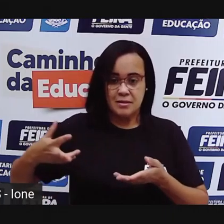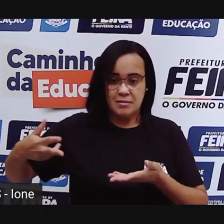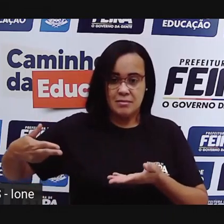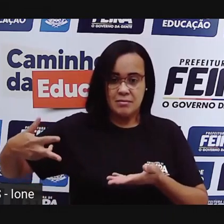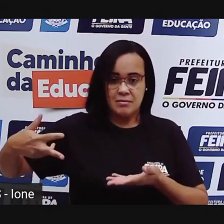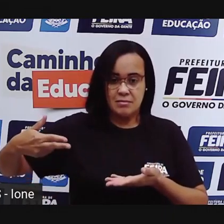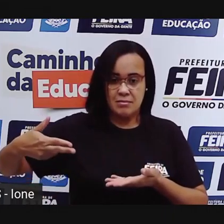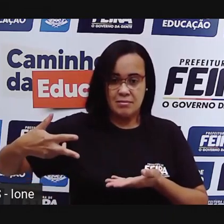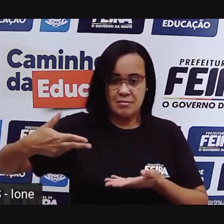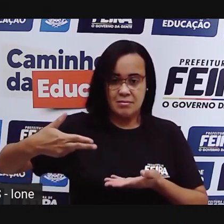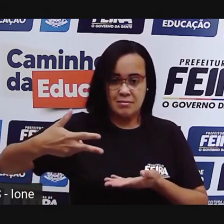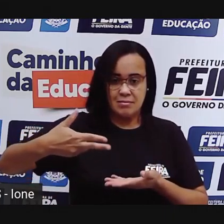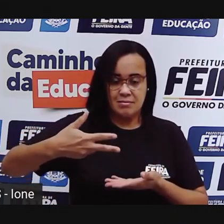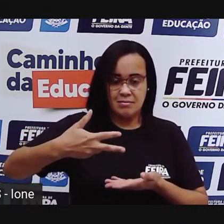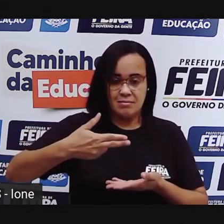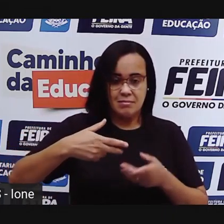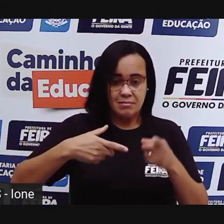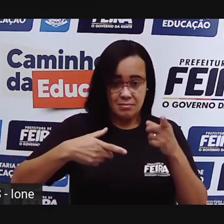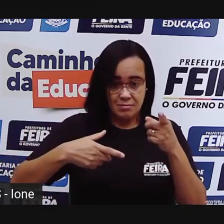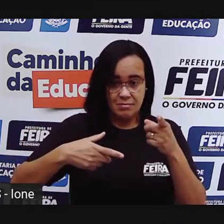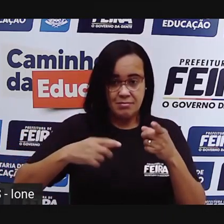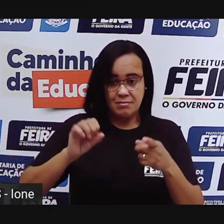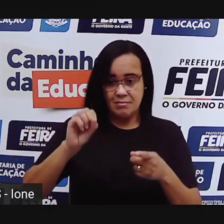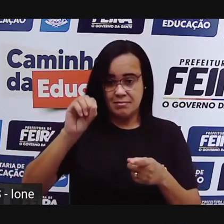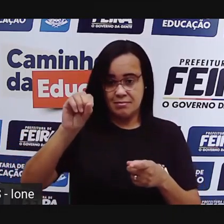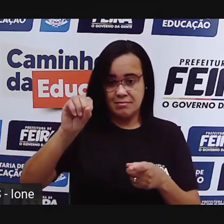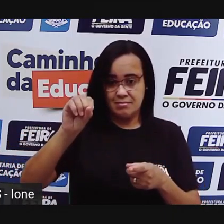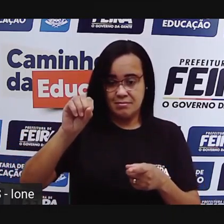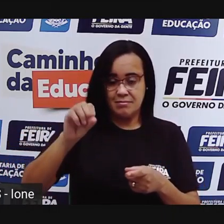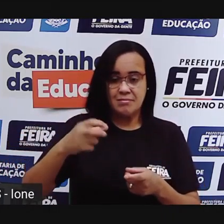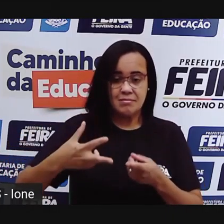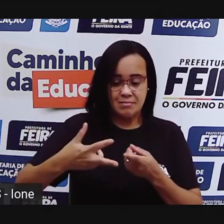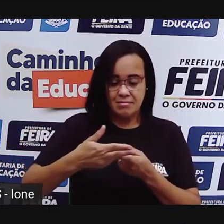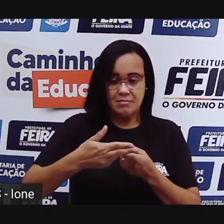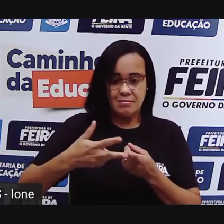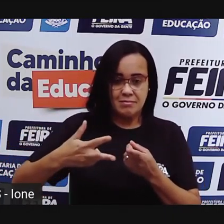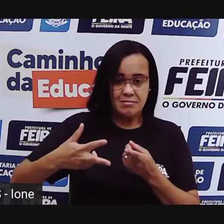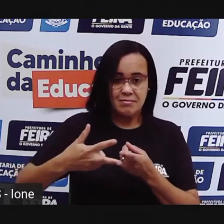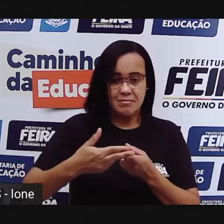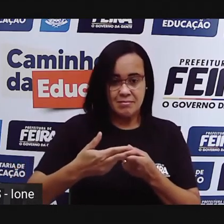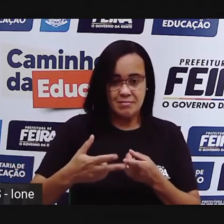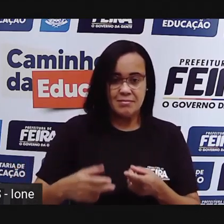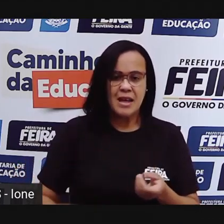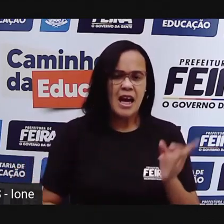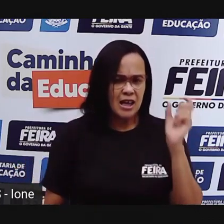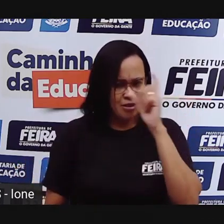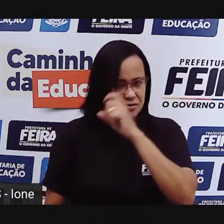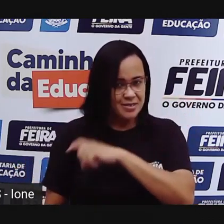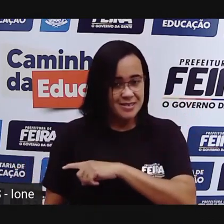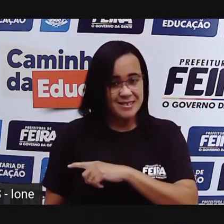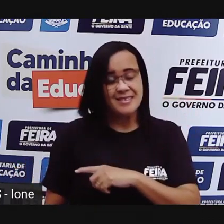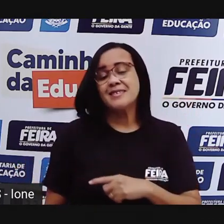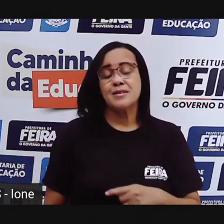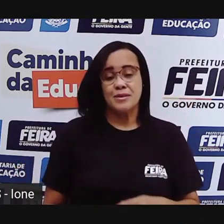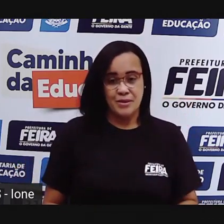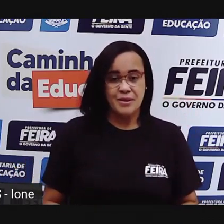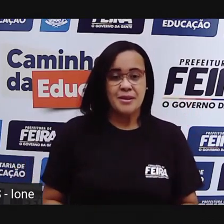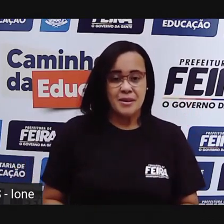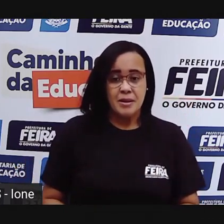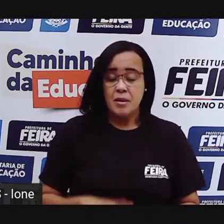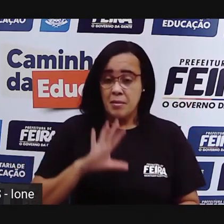lá. Recorta essa bolinha. Ah, é um pouco difícil, mas se ficar muito,